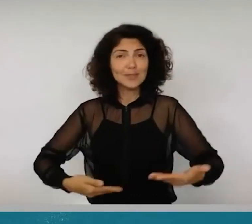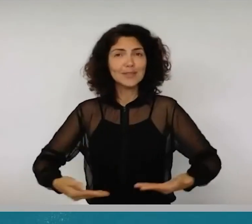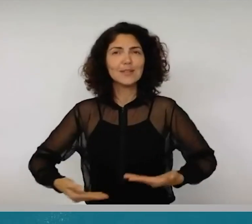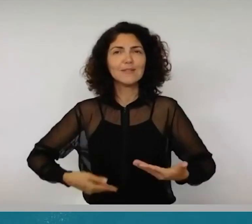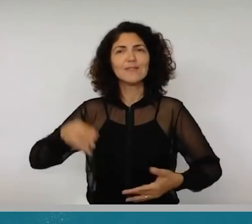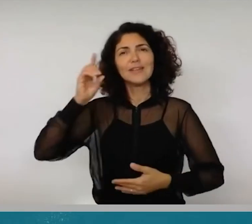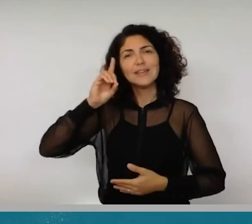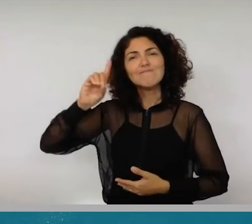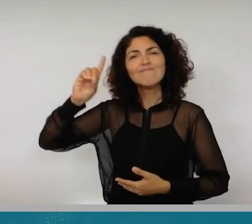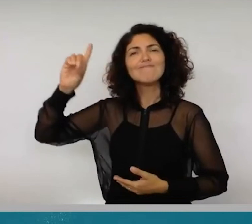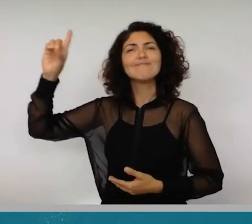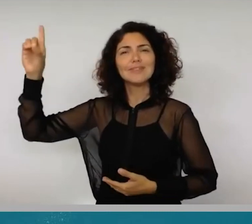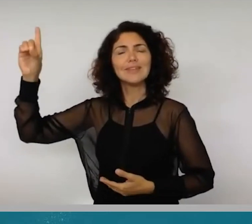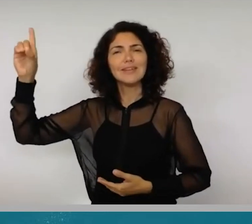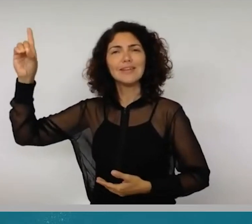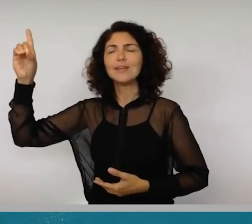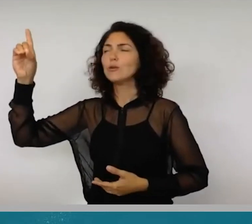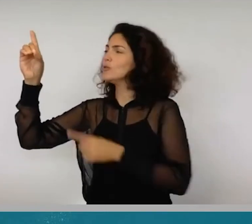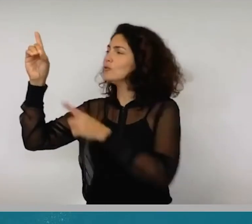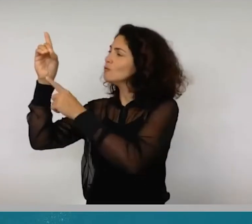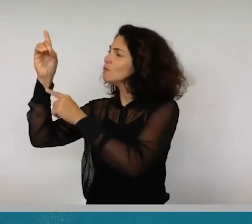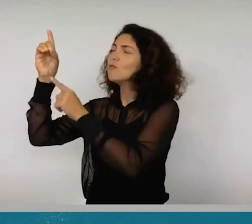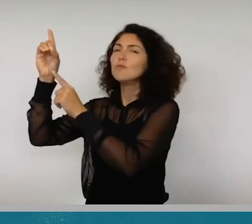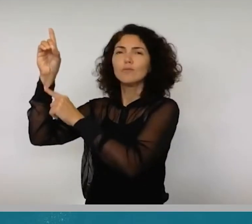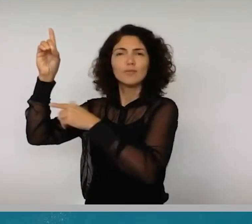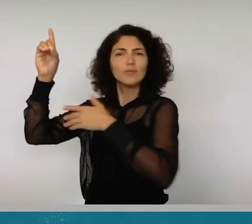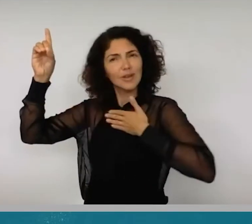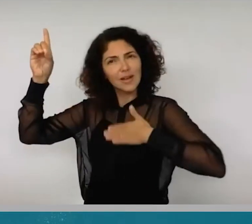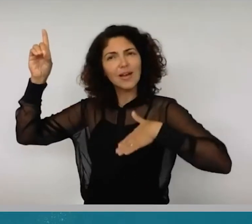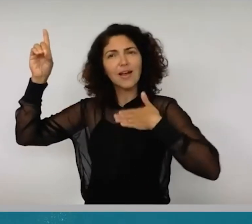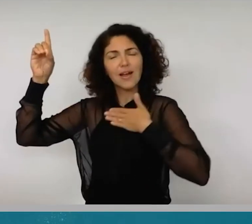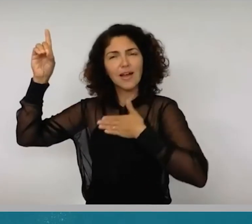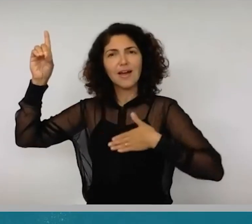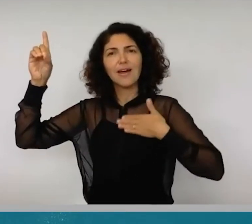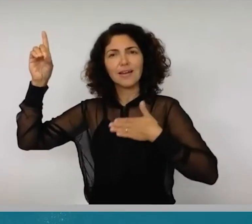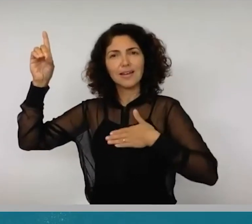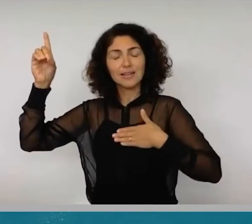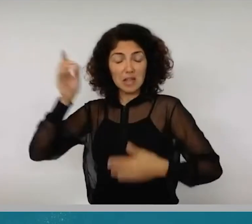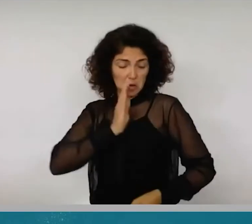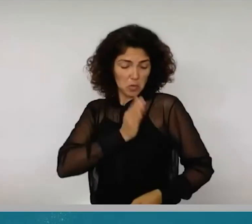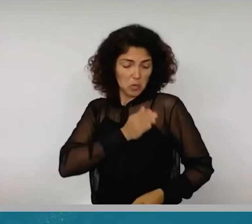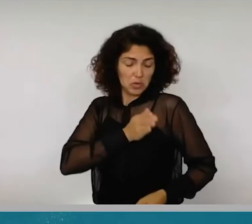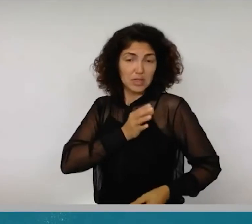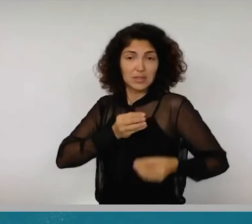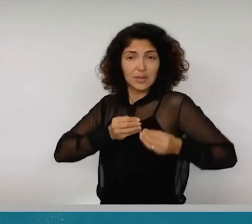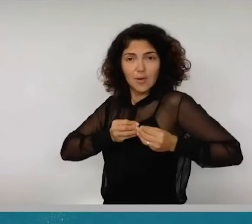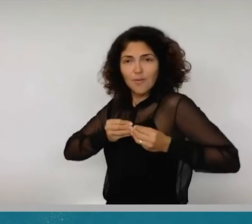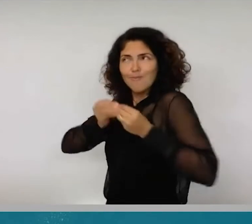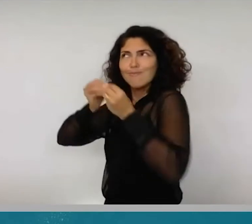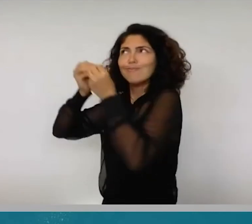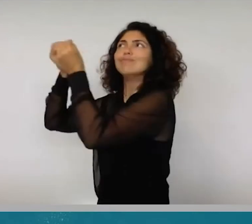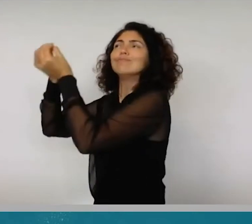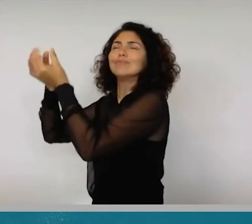teu coração. Irmãos, nós, Senhor Jesus,